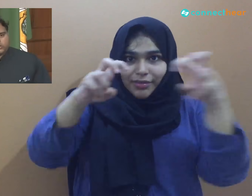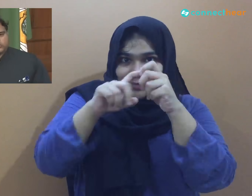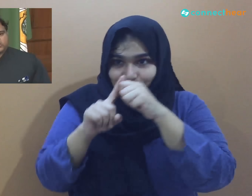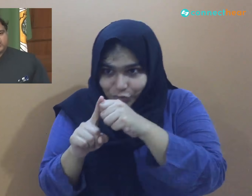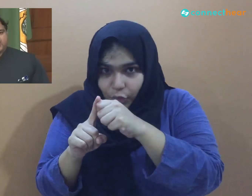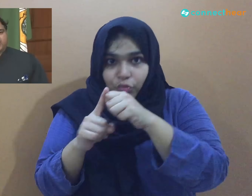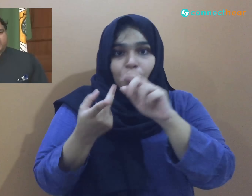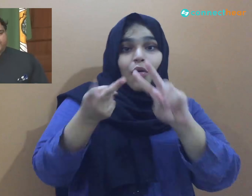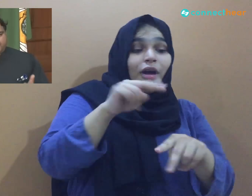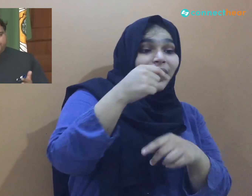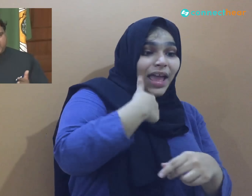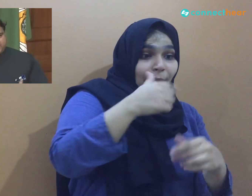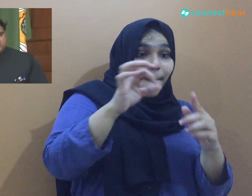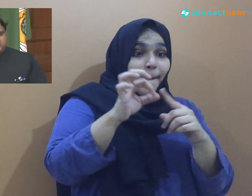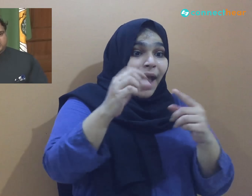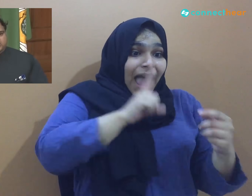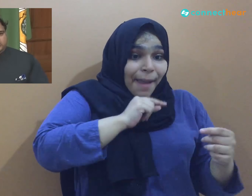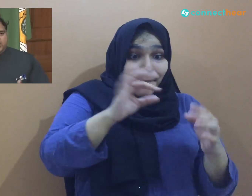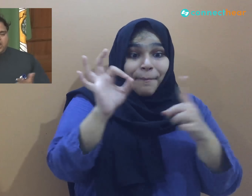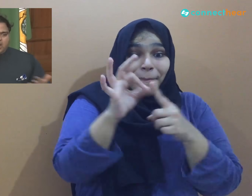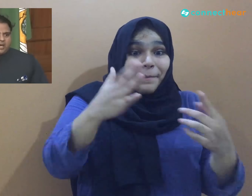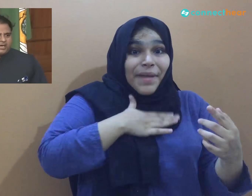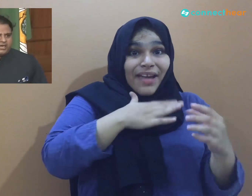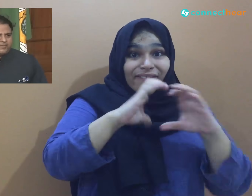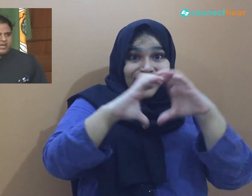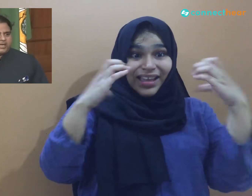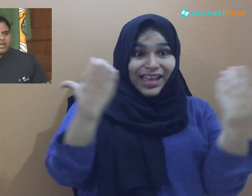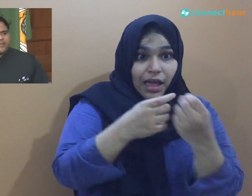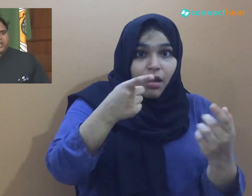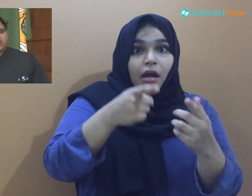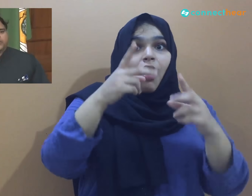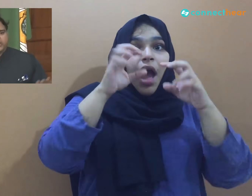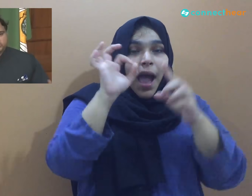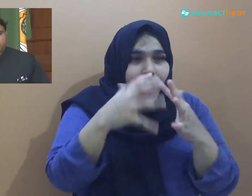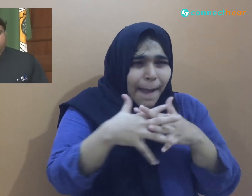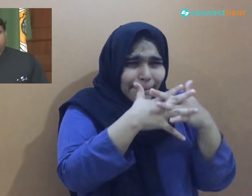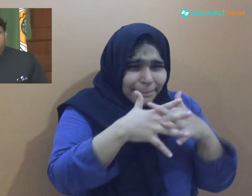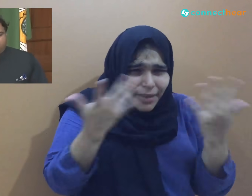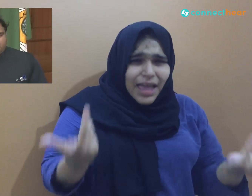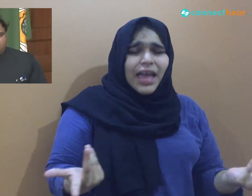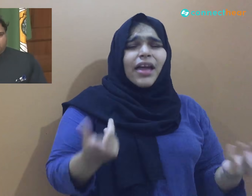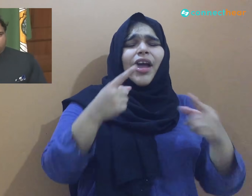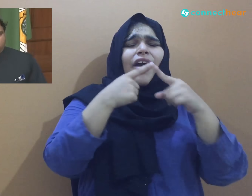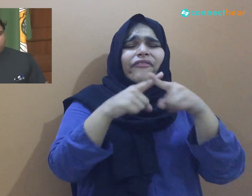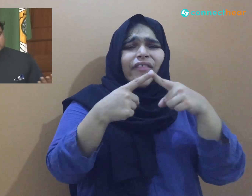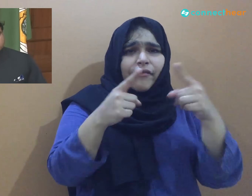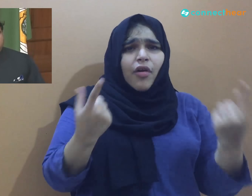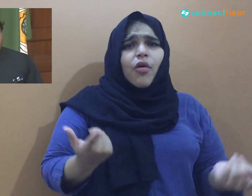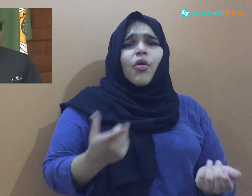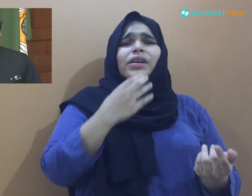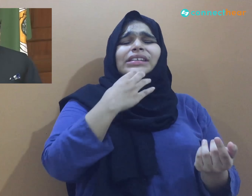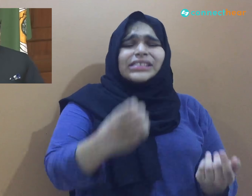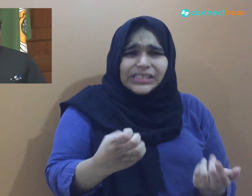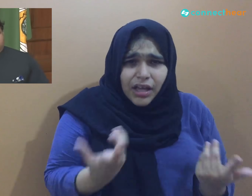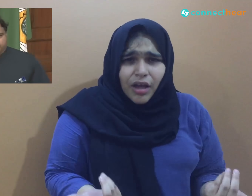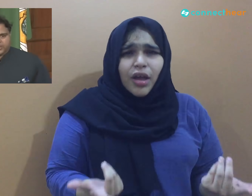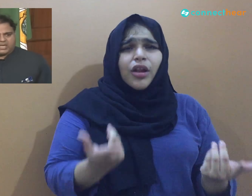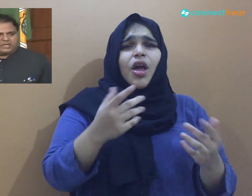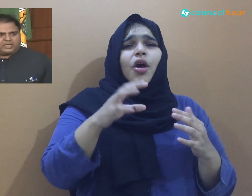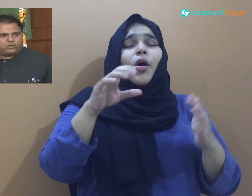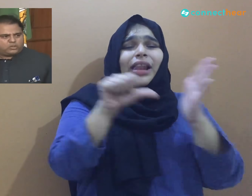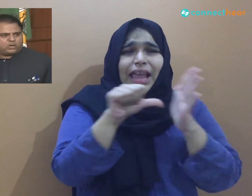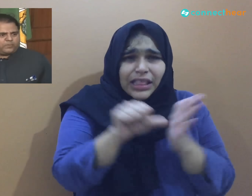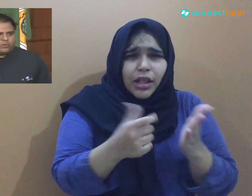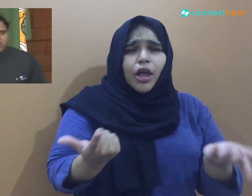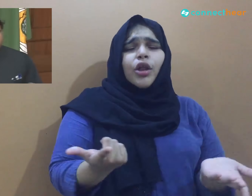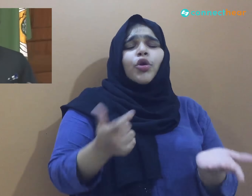اور دوسرا یہ ہے کہ ہمارا پرائیویٹ سیکٹر جو ہے R&D میں آئے گا. امریکہ میں, چاہے امریکہ ہو, اسرائیل ہو اور برطانیہ